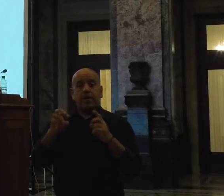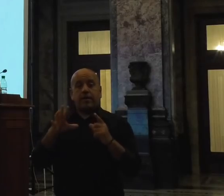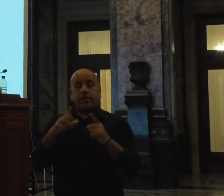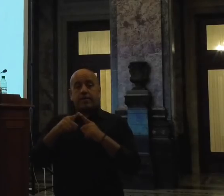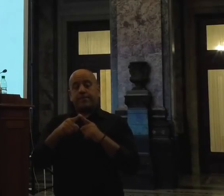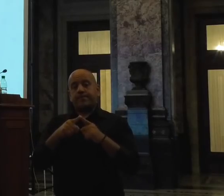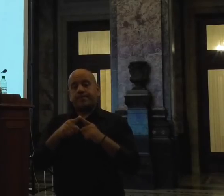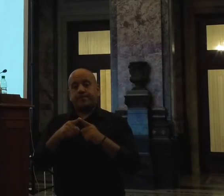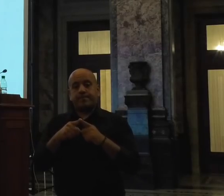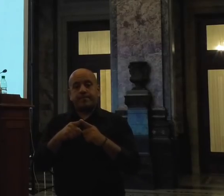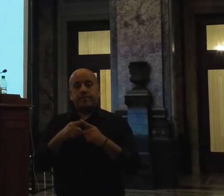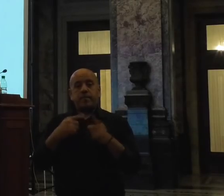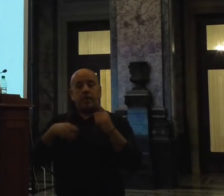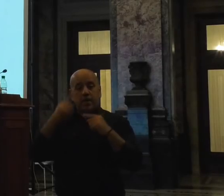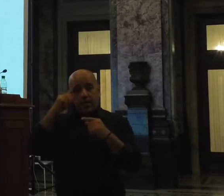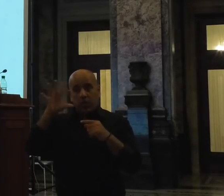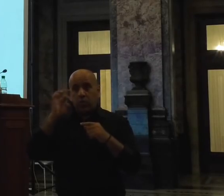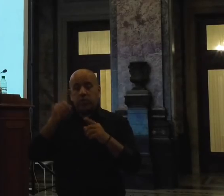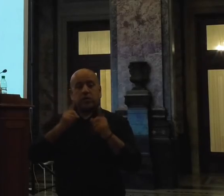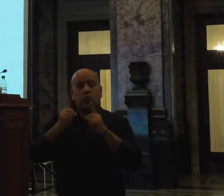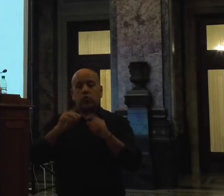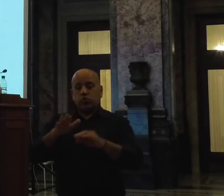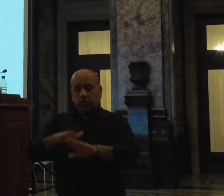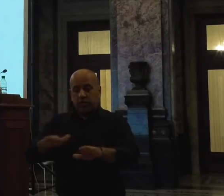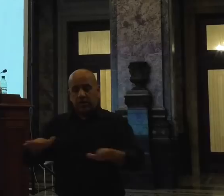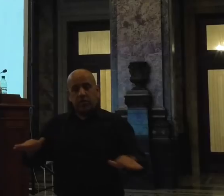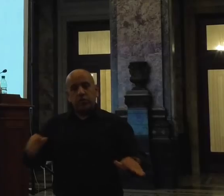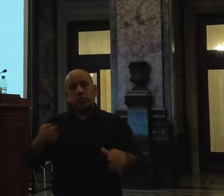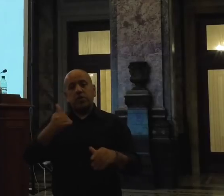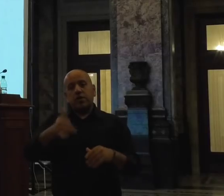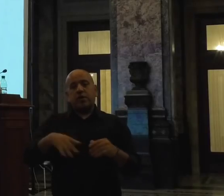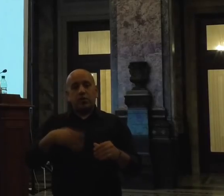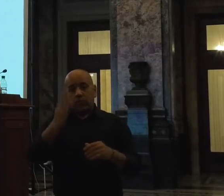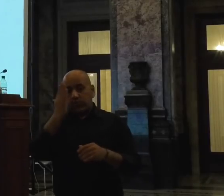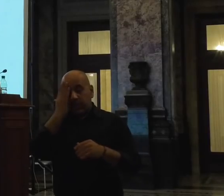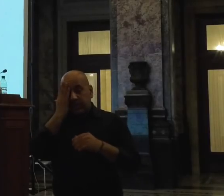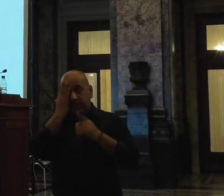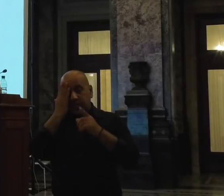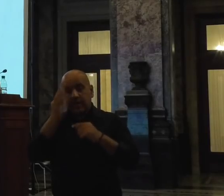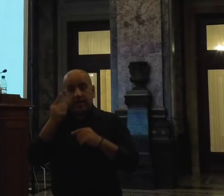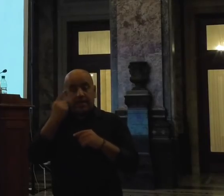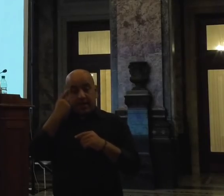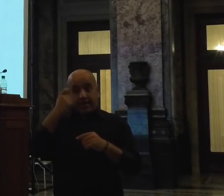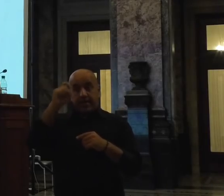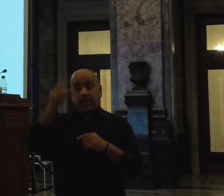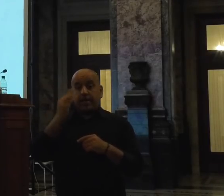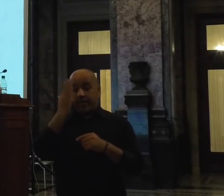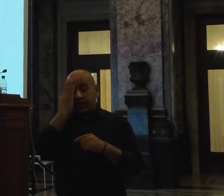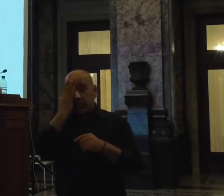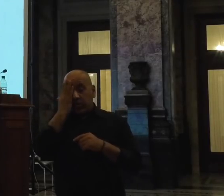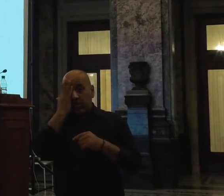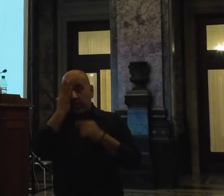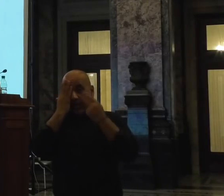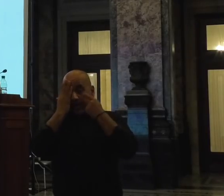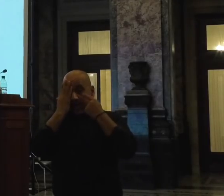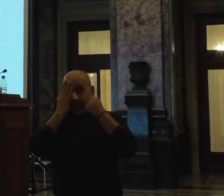estéreo. Recordarán a algunos niños pequeños que tienen un parche en el ojo. La idea es que se parche el ojo bueno para